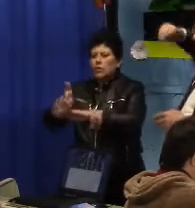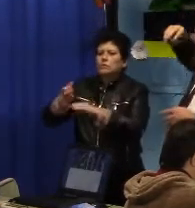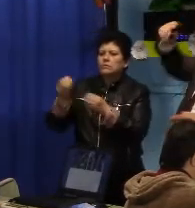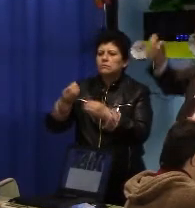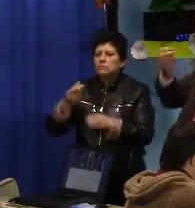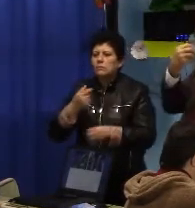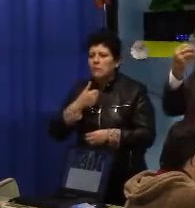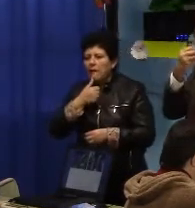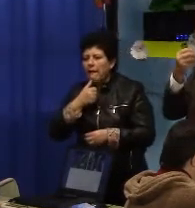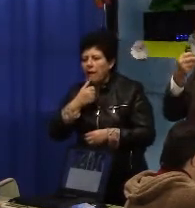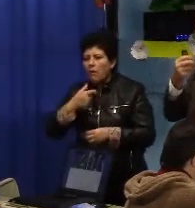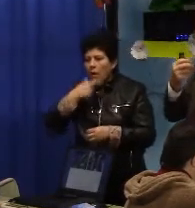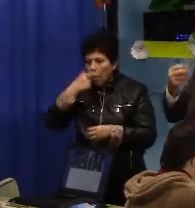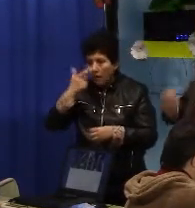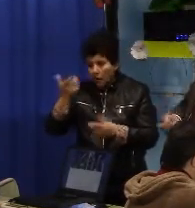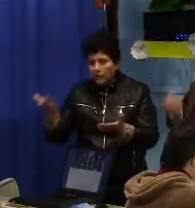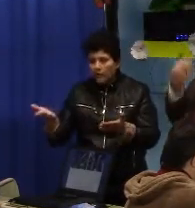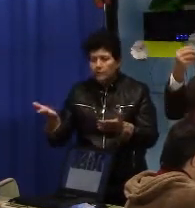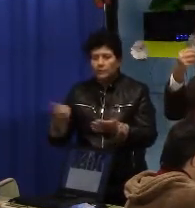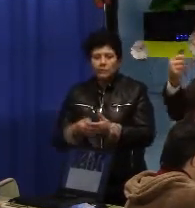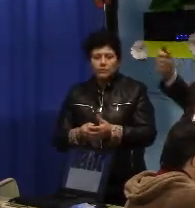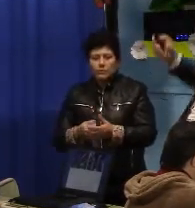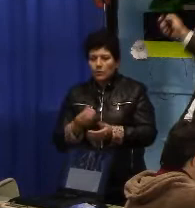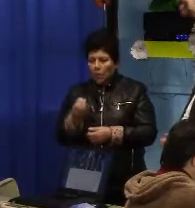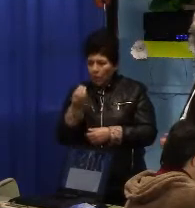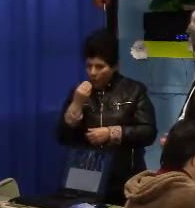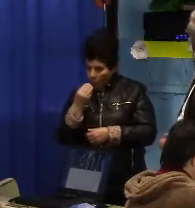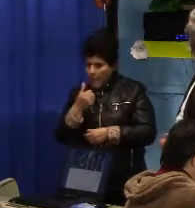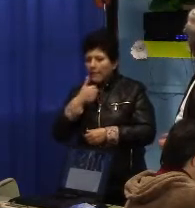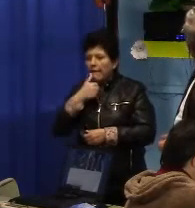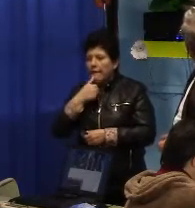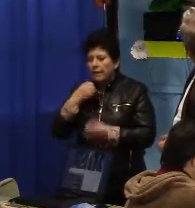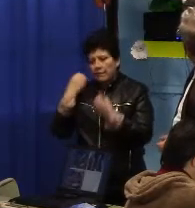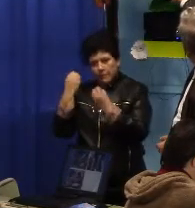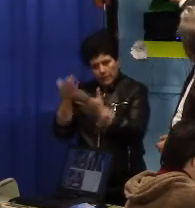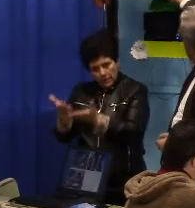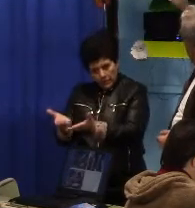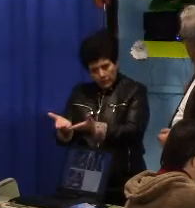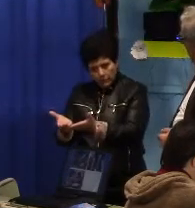Dios le da agua, le da comida,